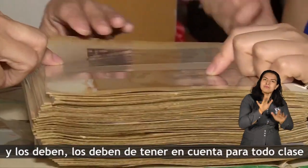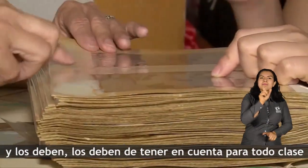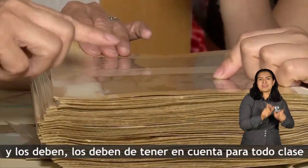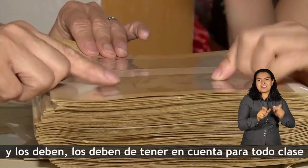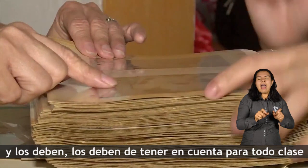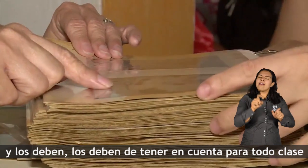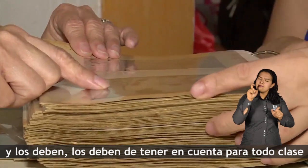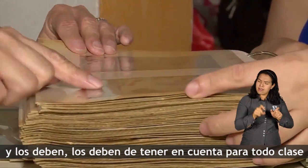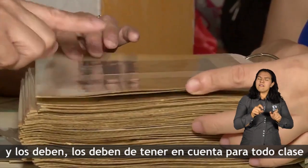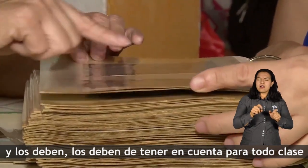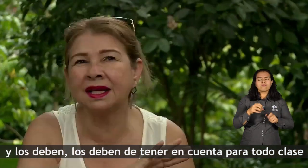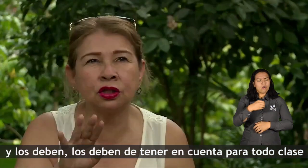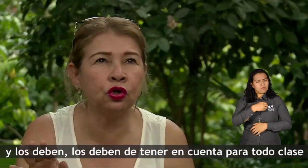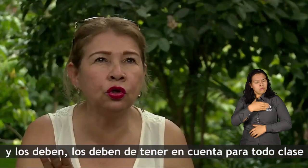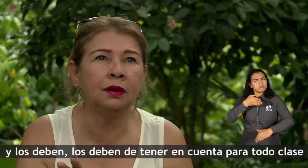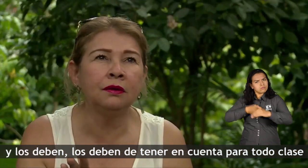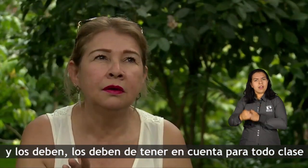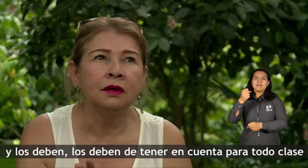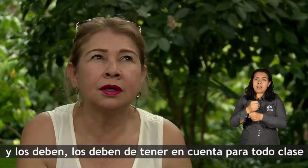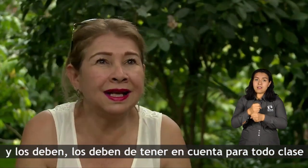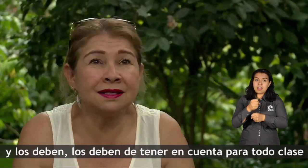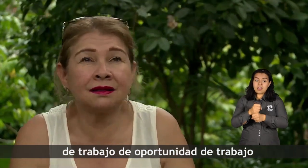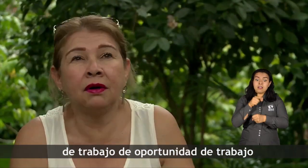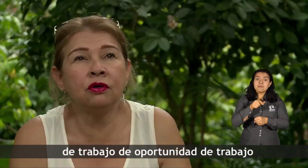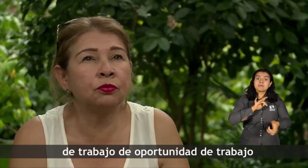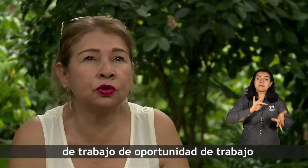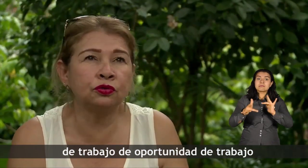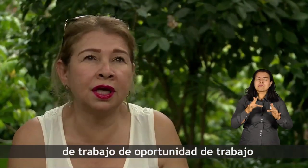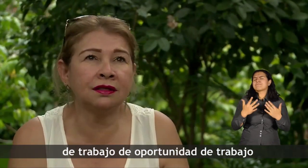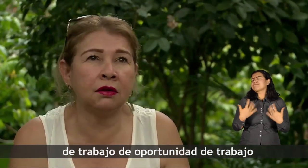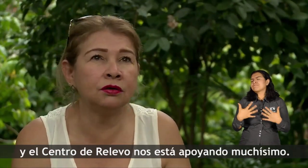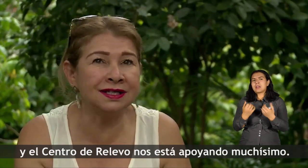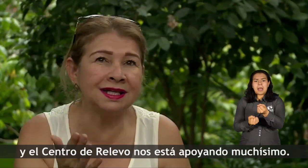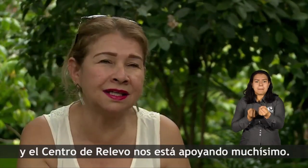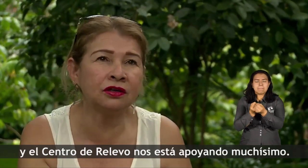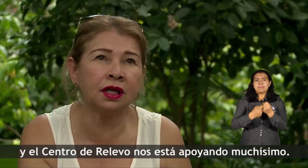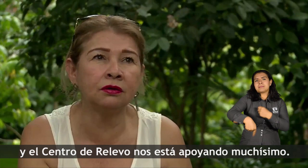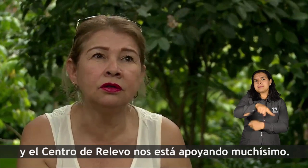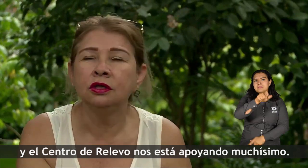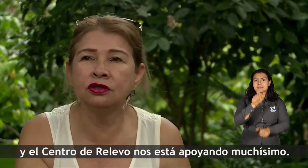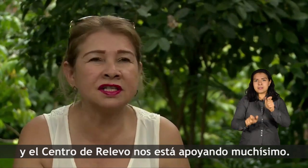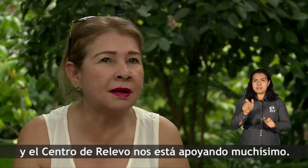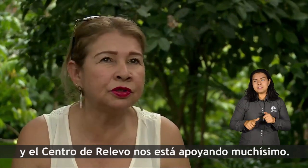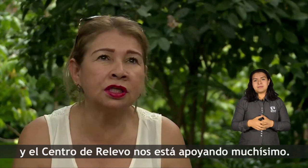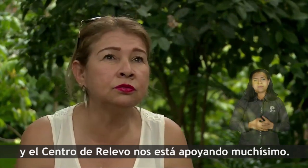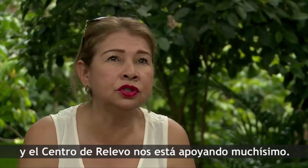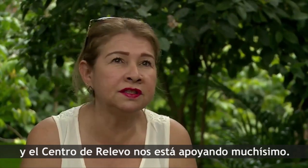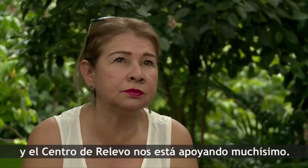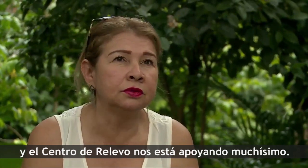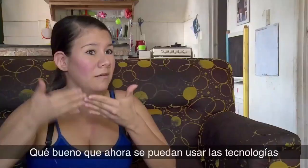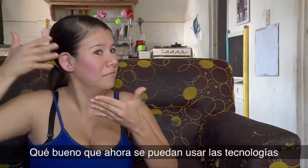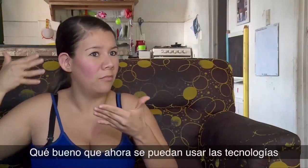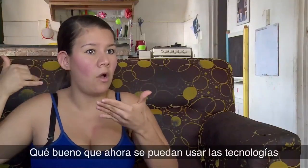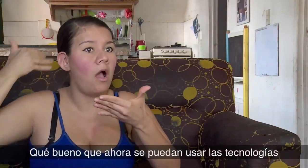los deben de tener en cuenta para toda clase de trabajo, de oportunidad de trabajo. Y el centro de relevo nos está apoyando